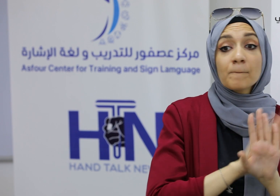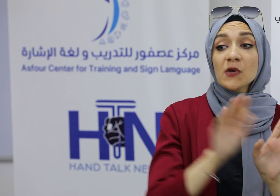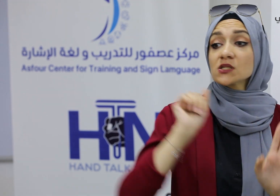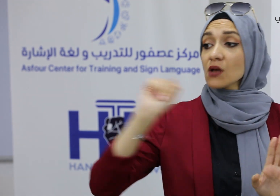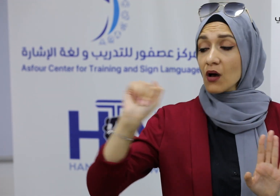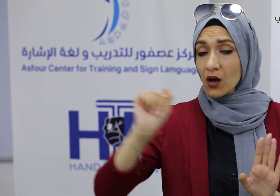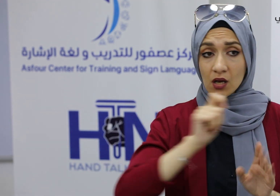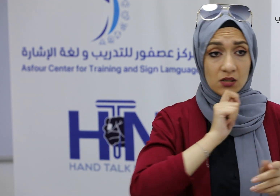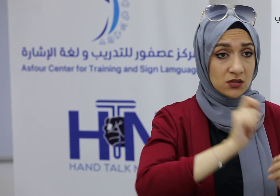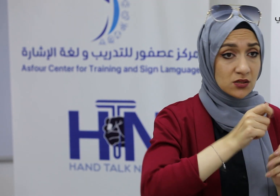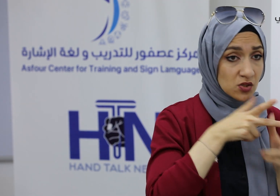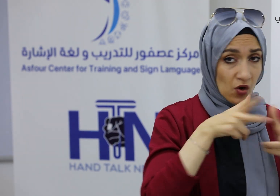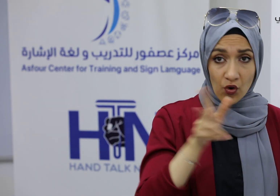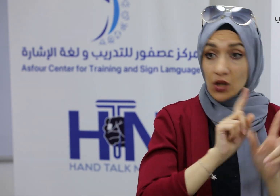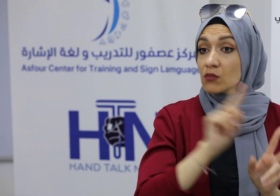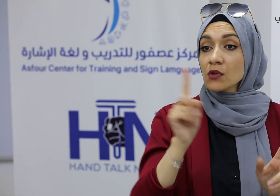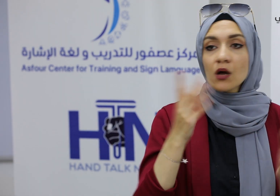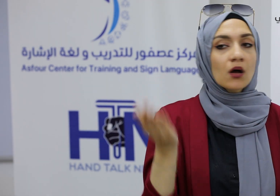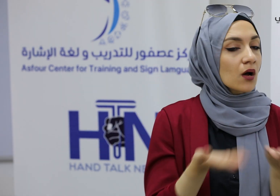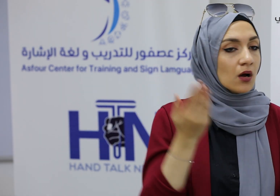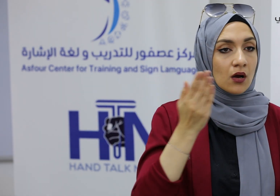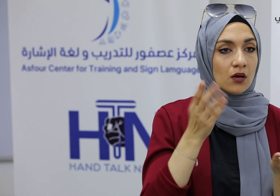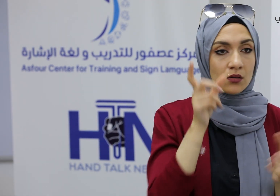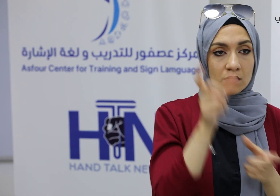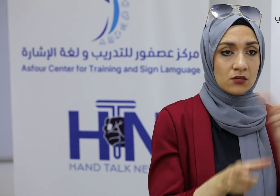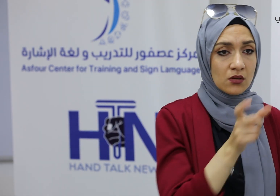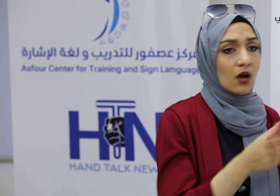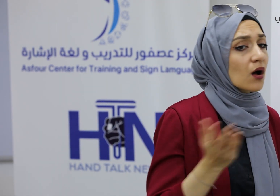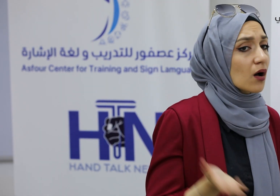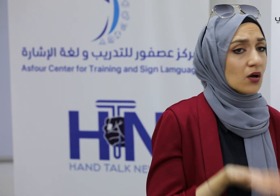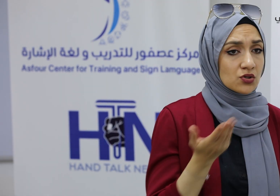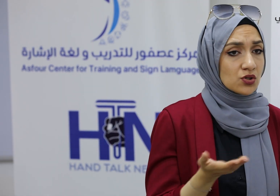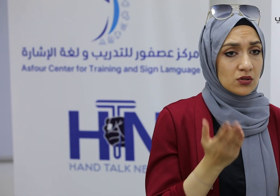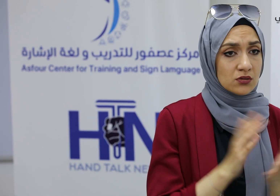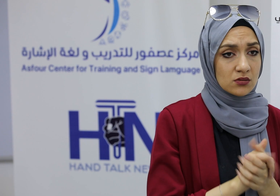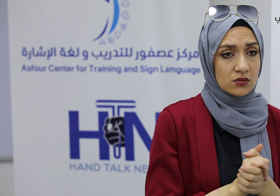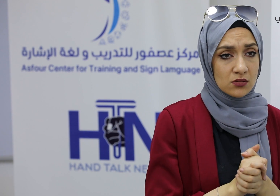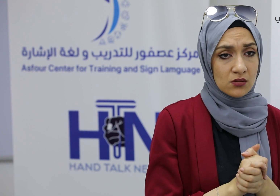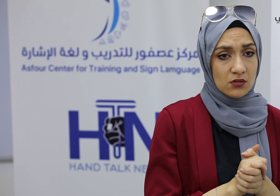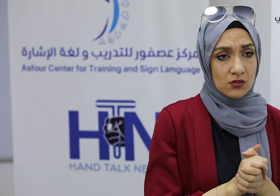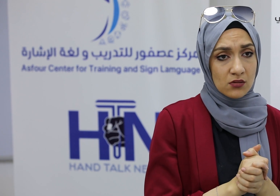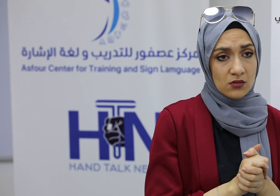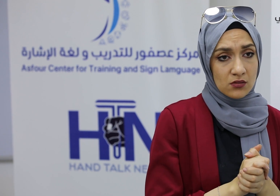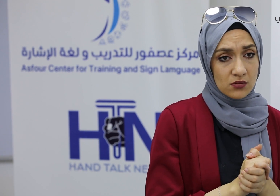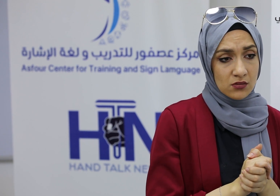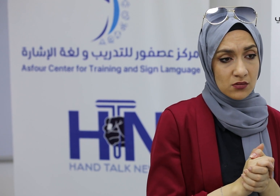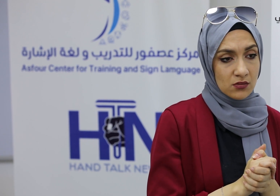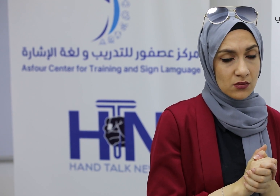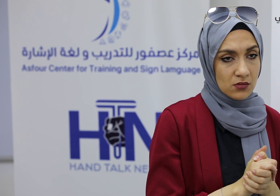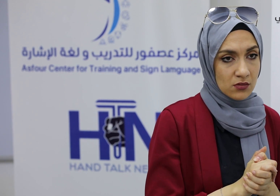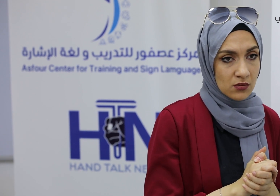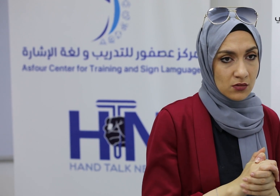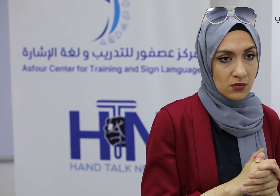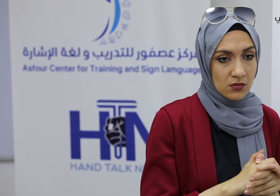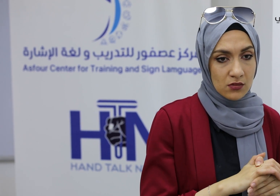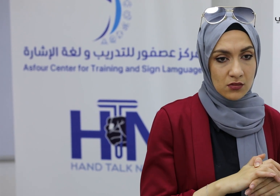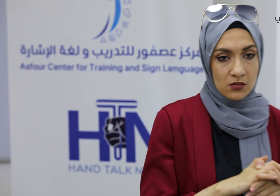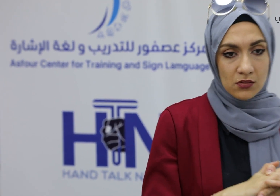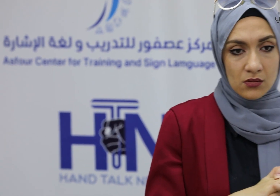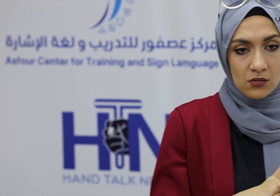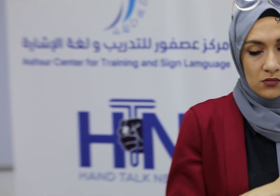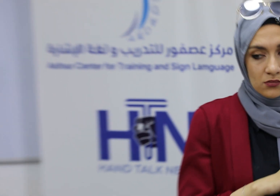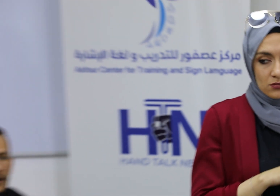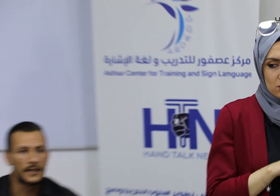ملوش علاقة بالصحافة والإعلام. يعني ملوش علاقة. طبعا. لا لا لا. يعني لا عنده نقابة ولا له علاقة بالصحافة والإعلام ولا إشي. طب كيف بدك تدرب واحد على الصحافة